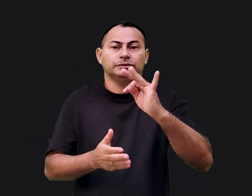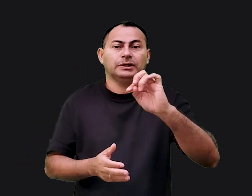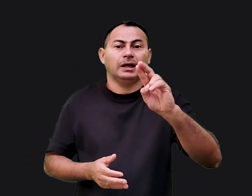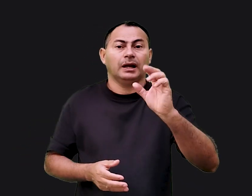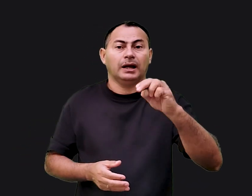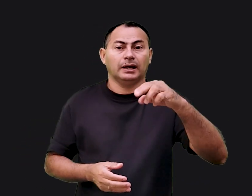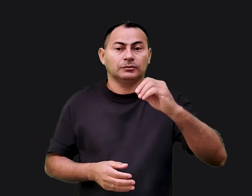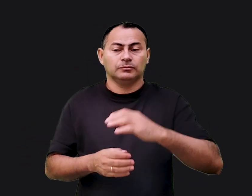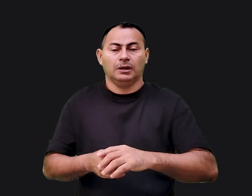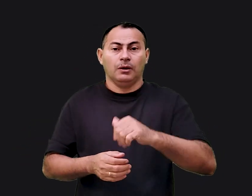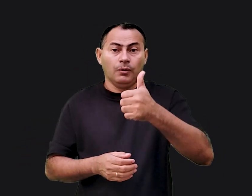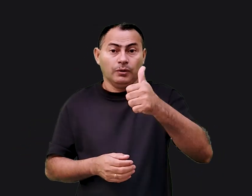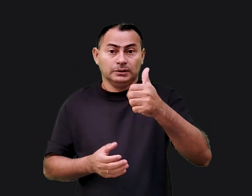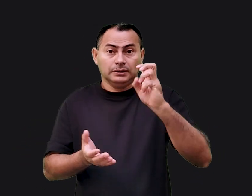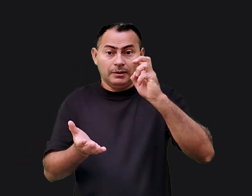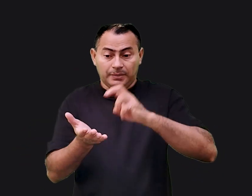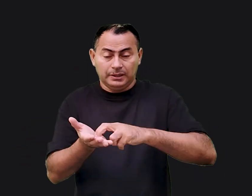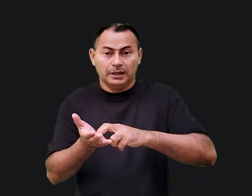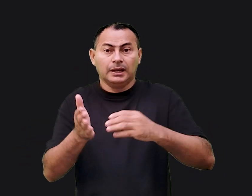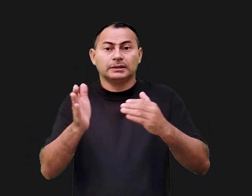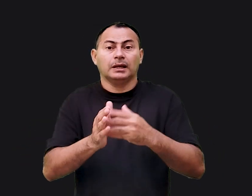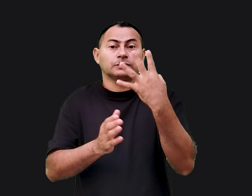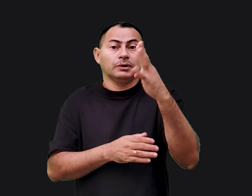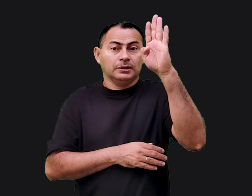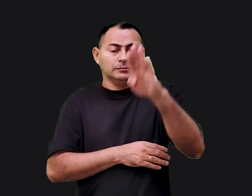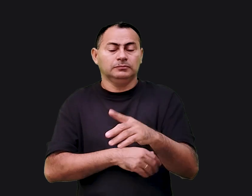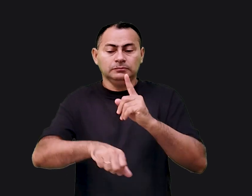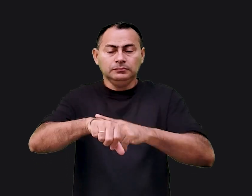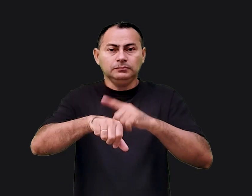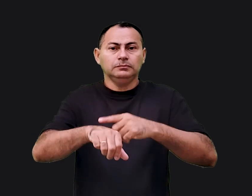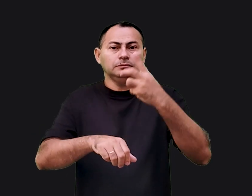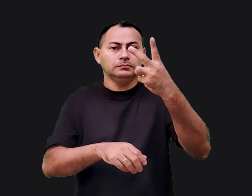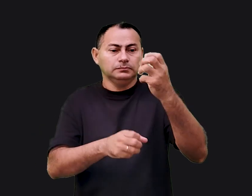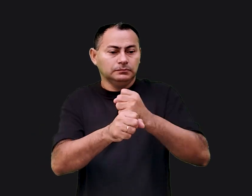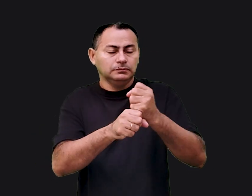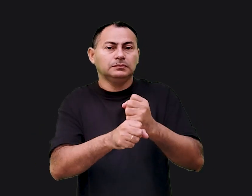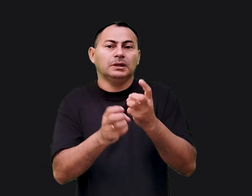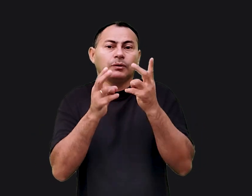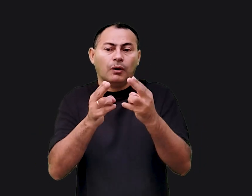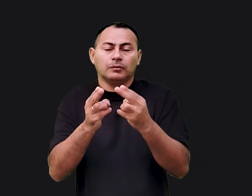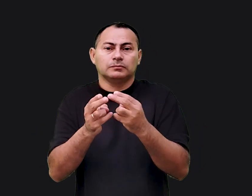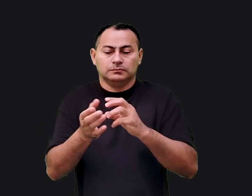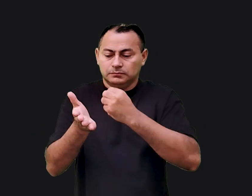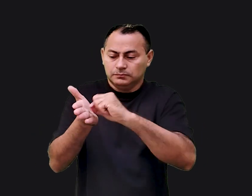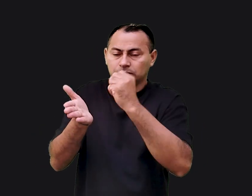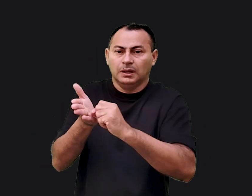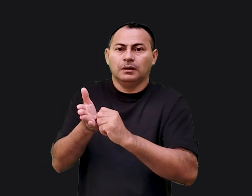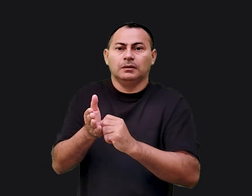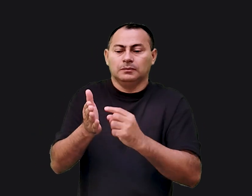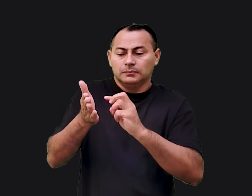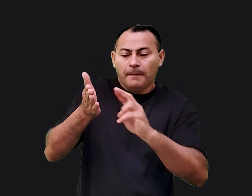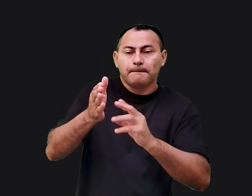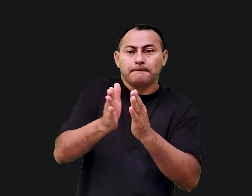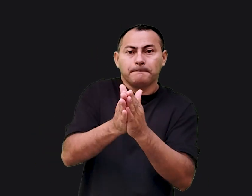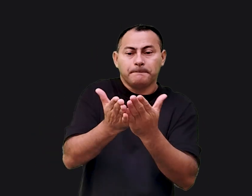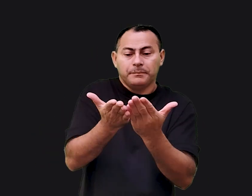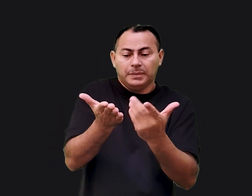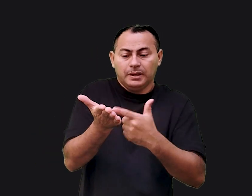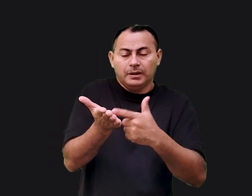tirano às 11 da manhã até às 4 da tarde por um período de 2 anos conforme está na anotação de rodapé da bíblia comentada